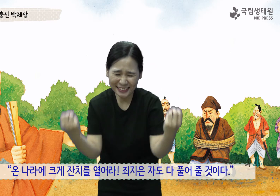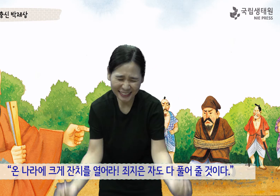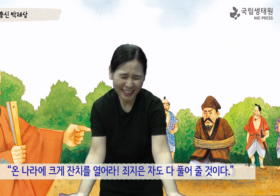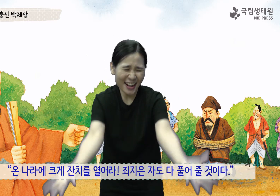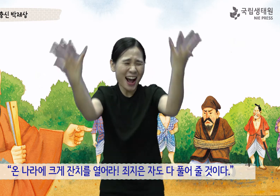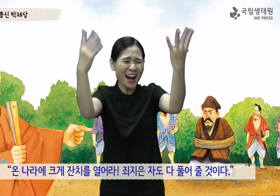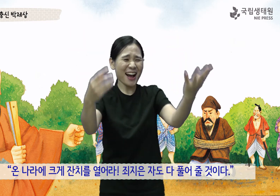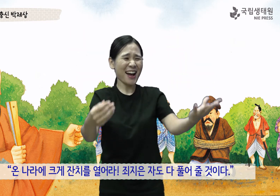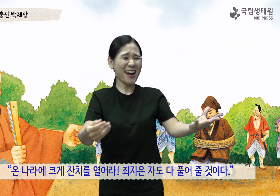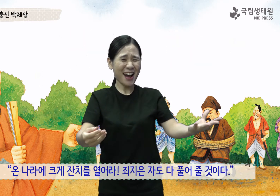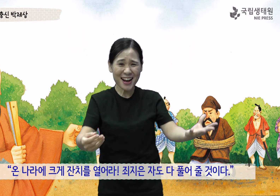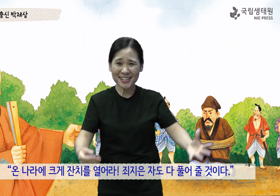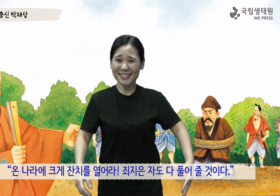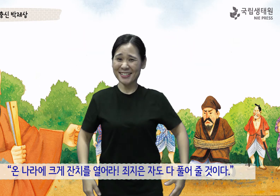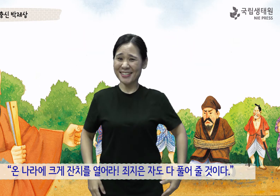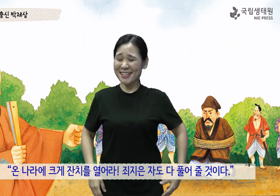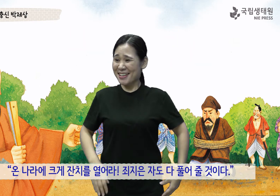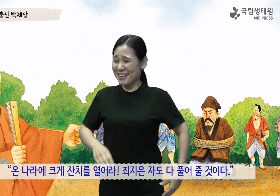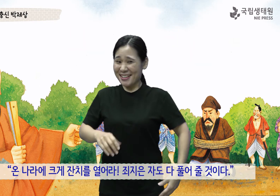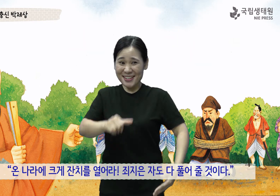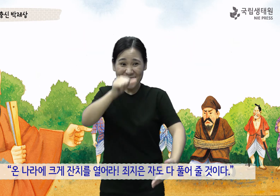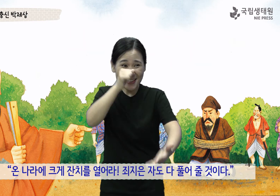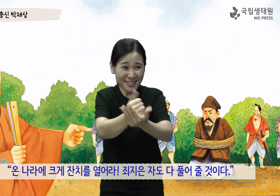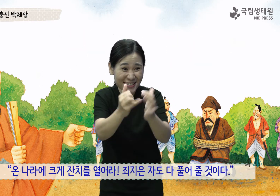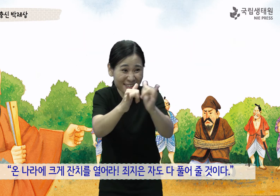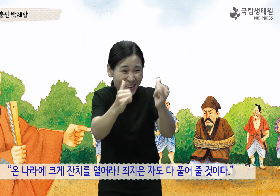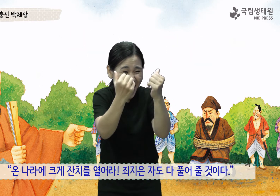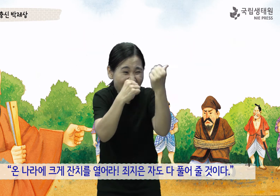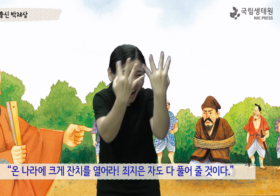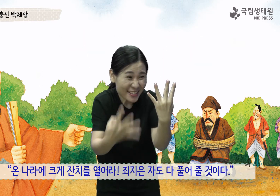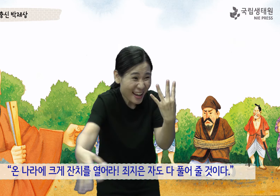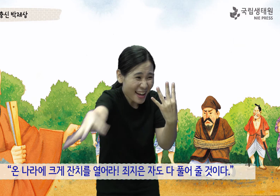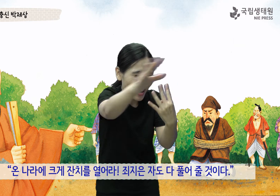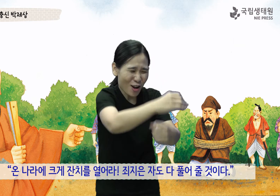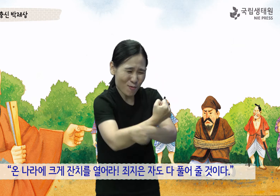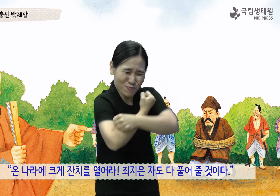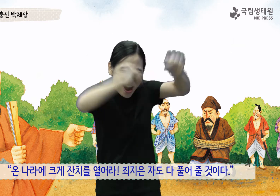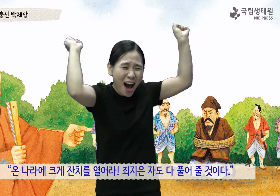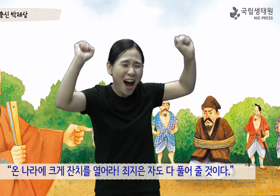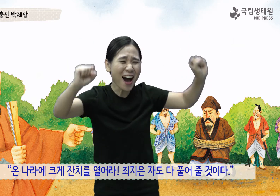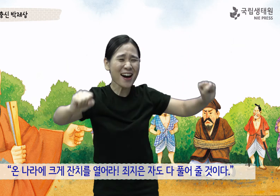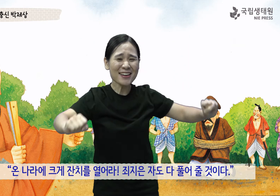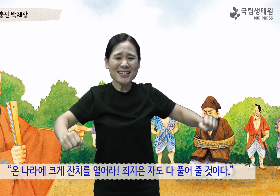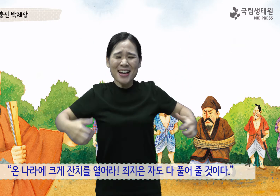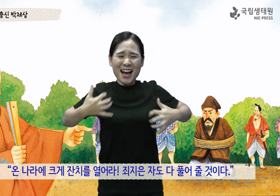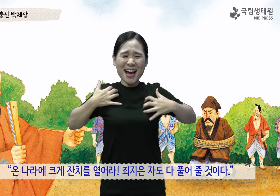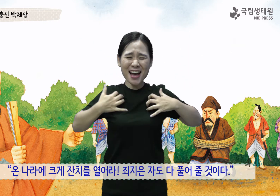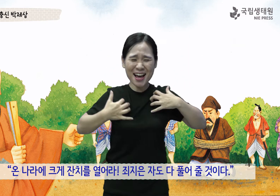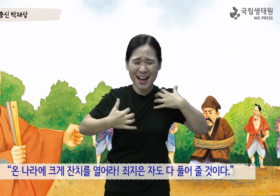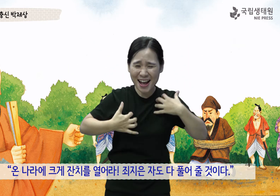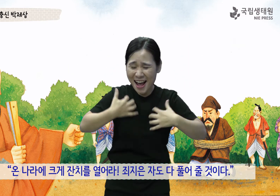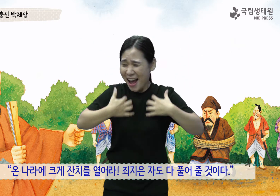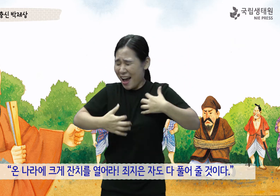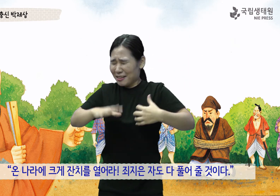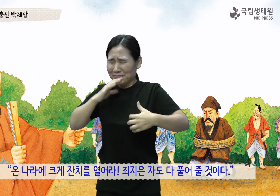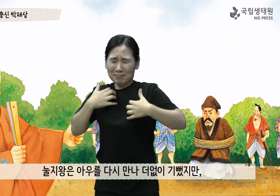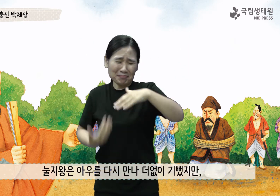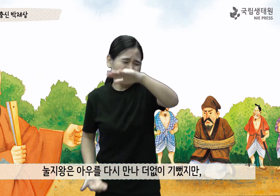온 나라에 크게 잔치를 열어라. 죄 지은 자도 다 풀어줄 것이다.